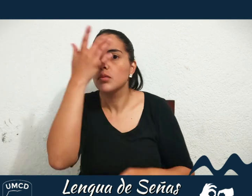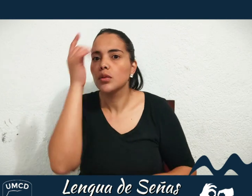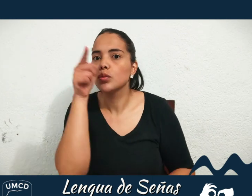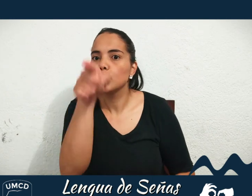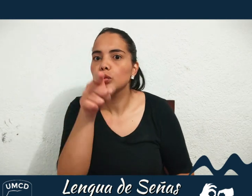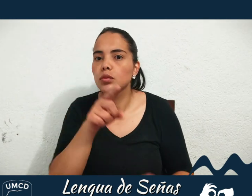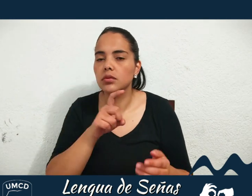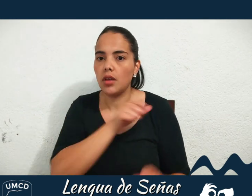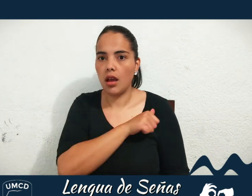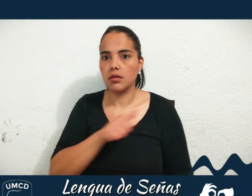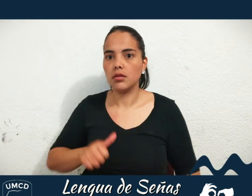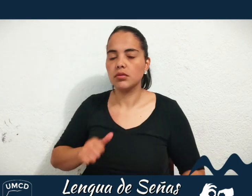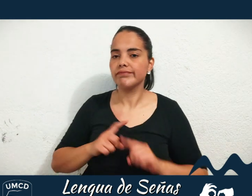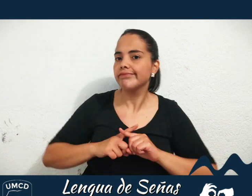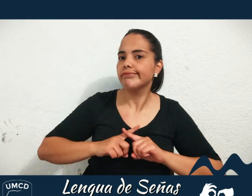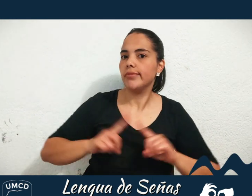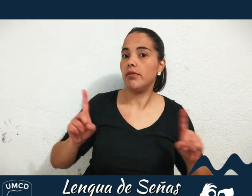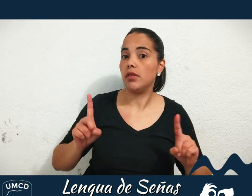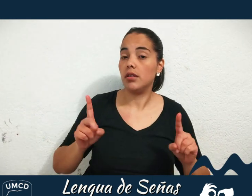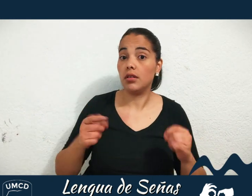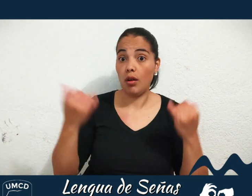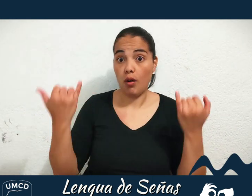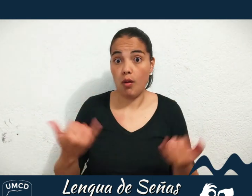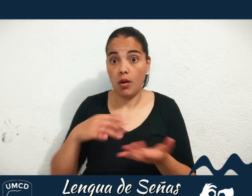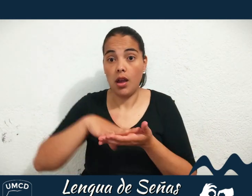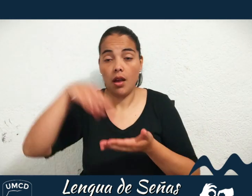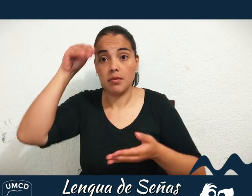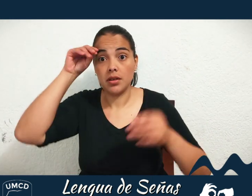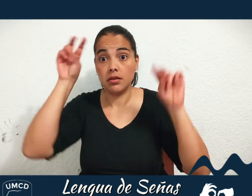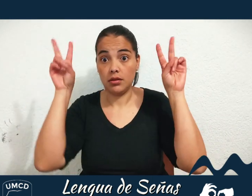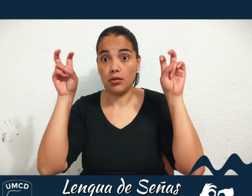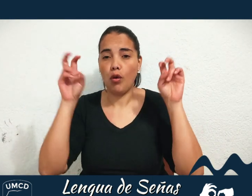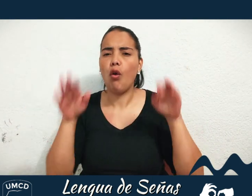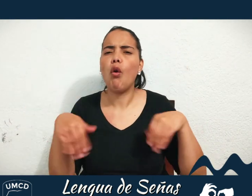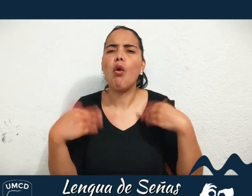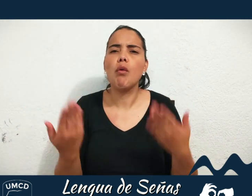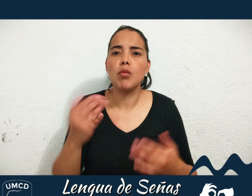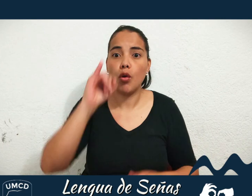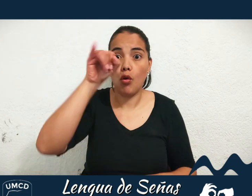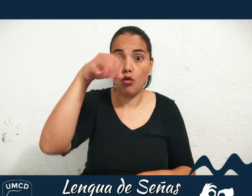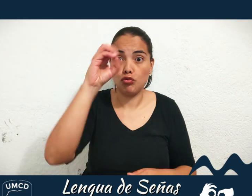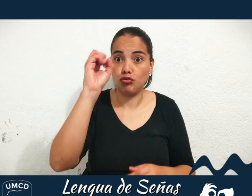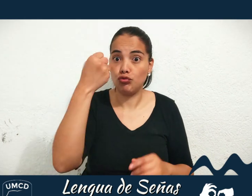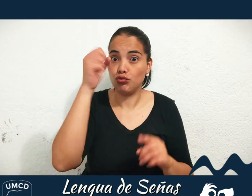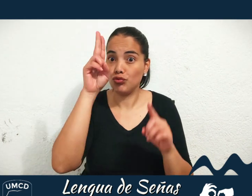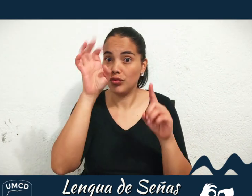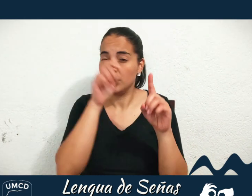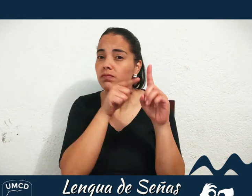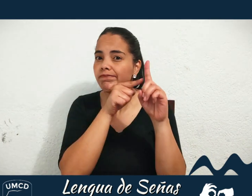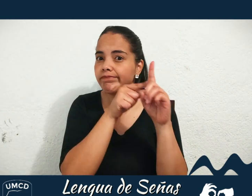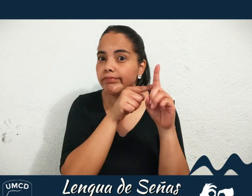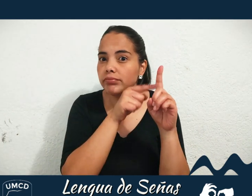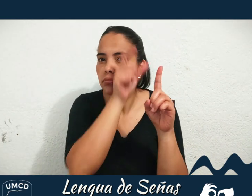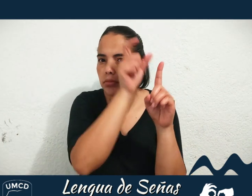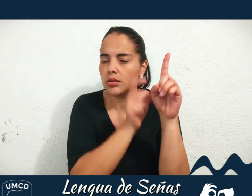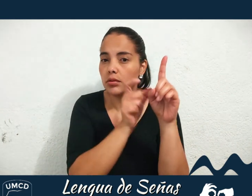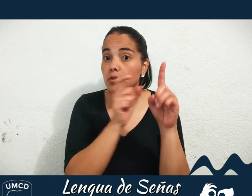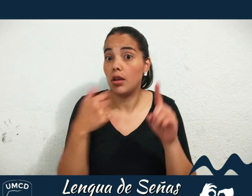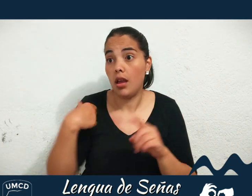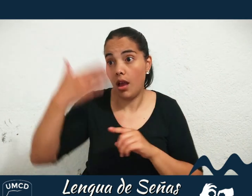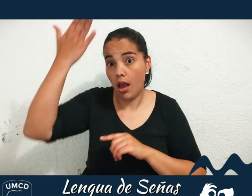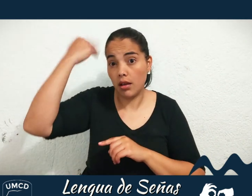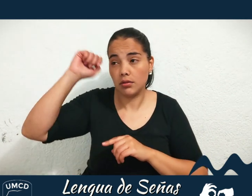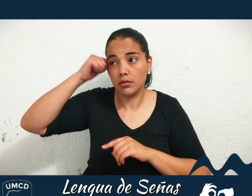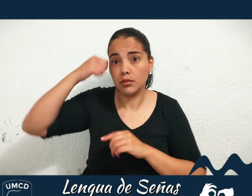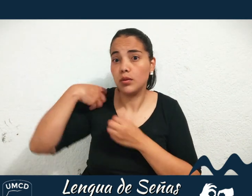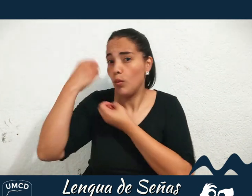del carácter de Dios. En la lección de día vamos a ver cómo Josué, recordándole a 2 tribus y medias